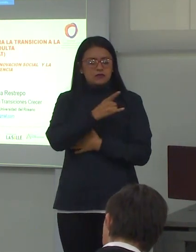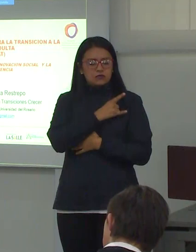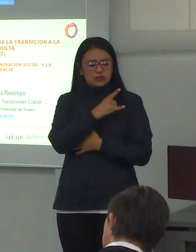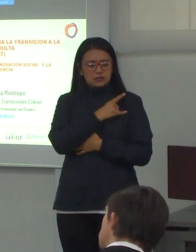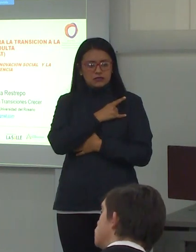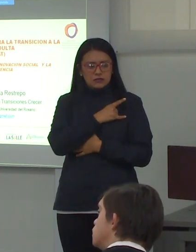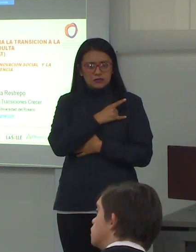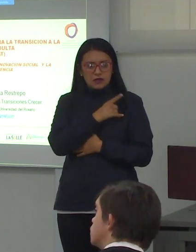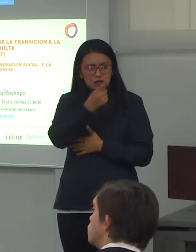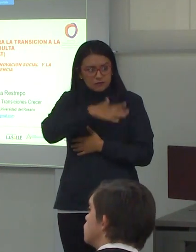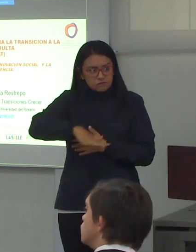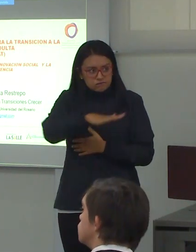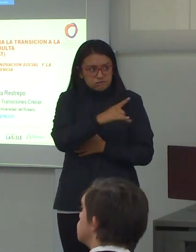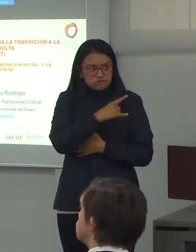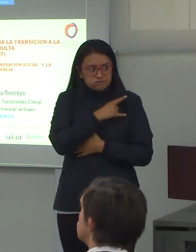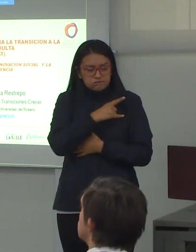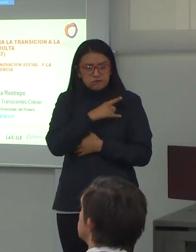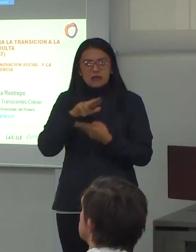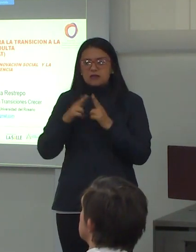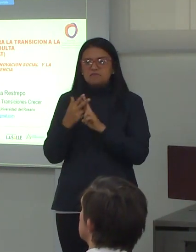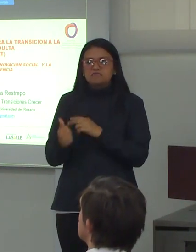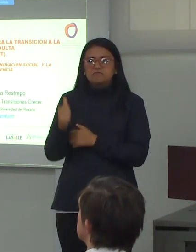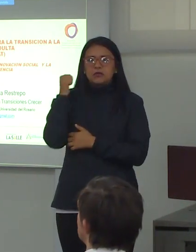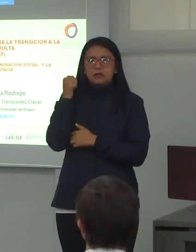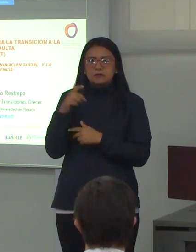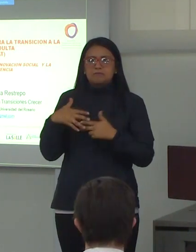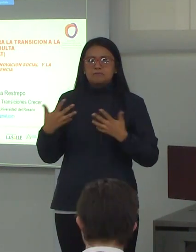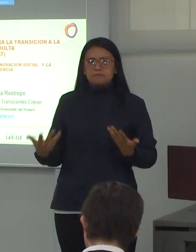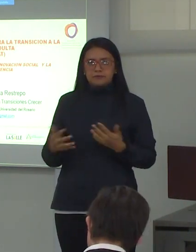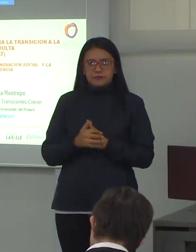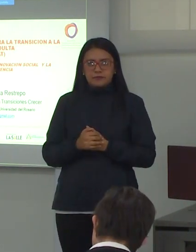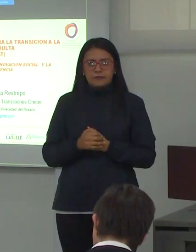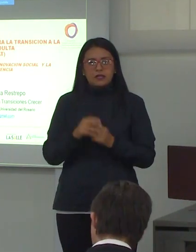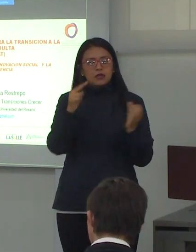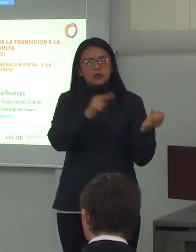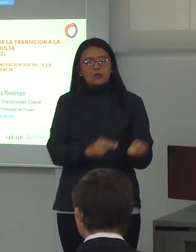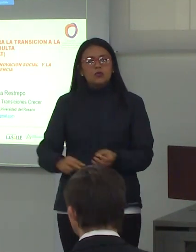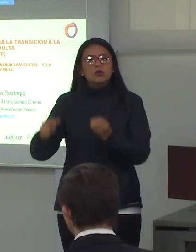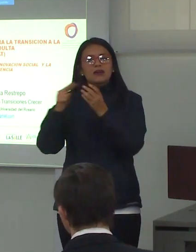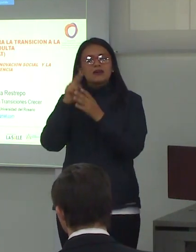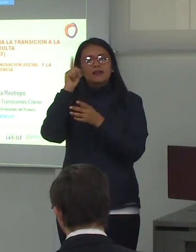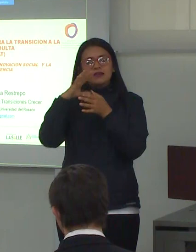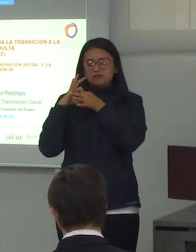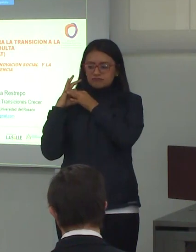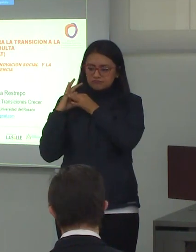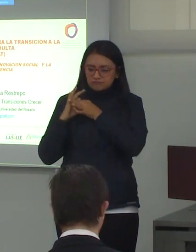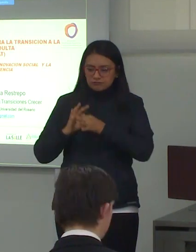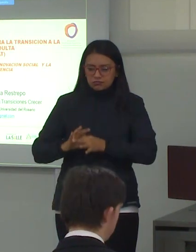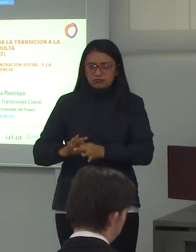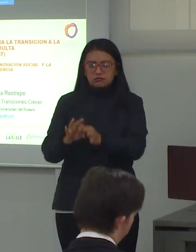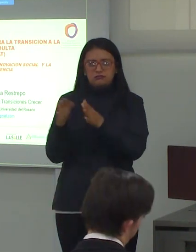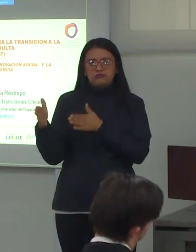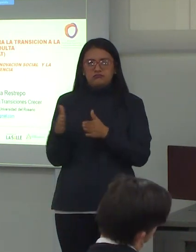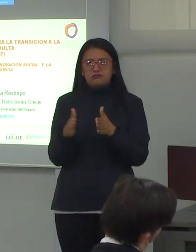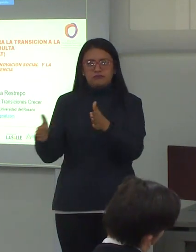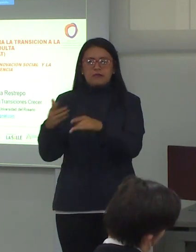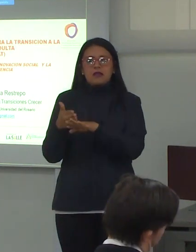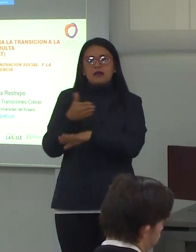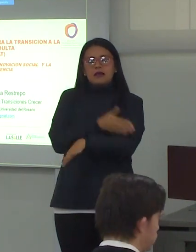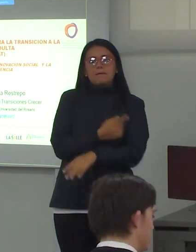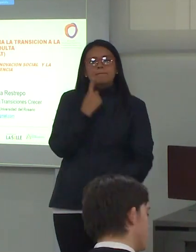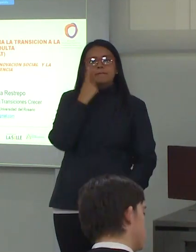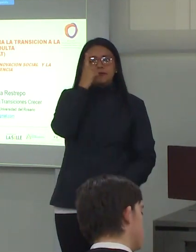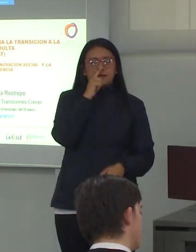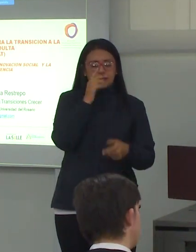como a lo que ahí viene detrás, es decir, la educación debe ser una trayectoria que comienza desde el comienzo de la